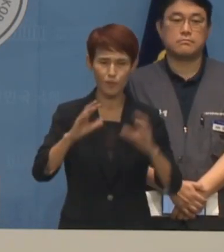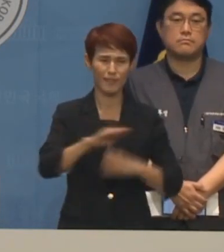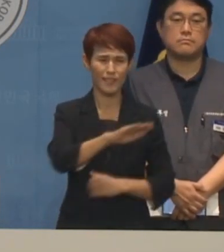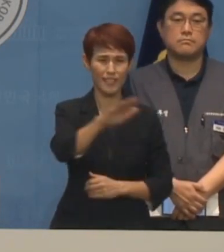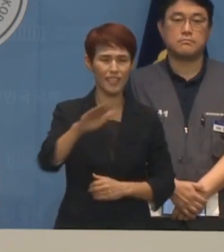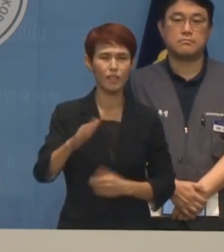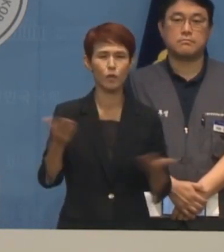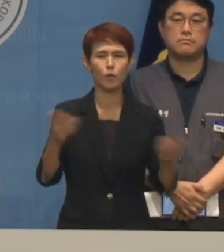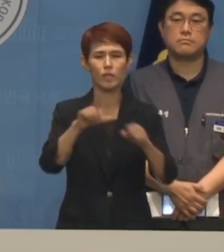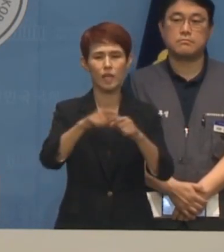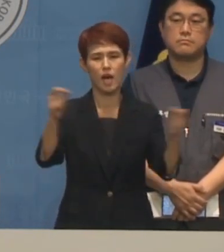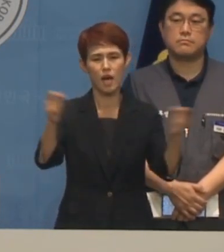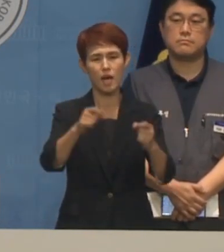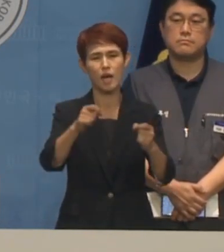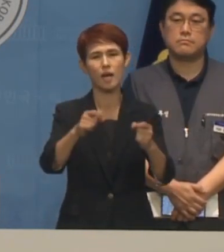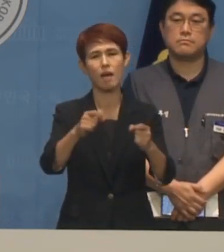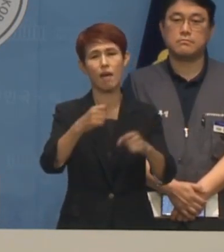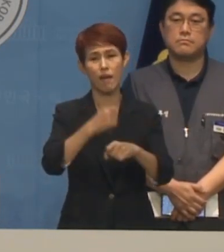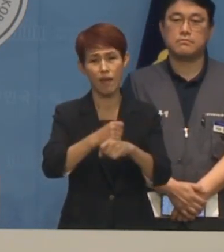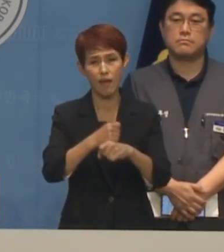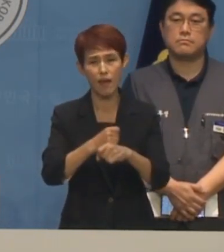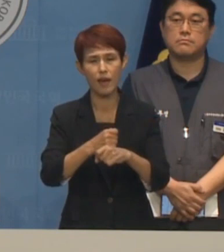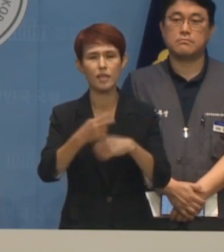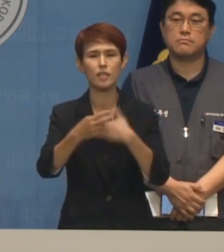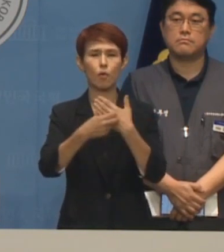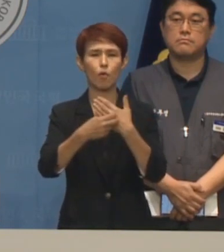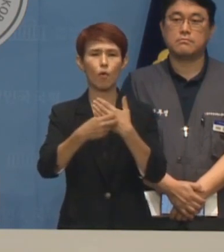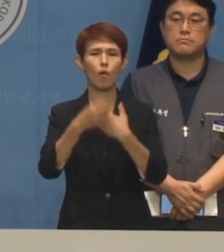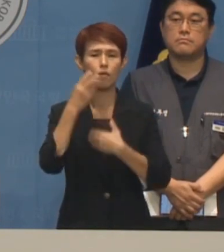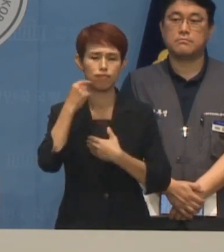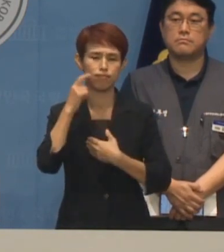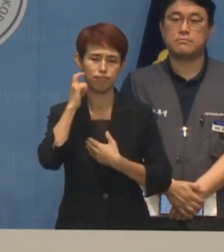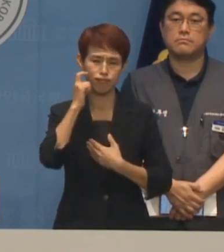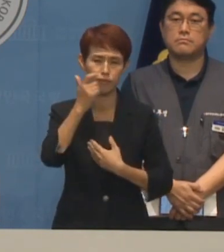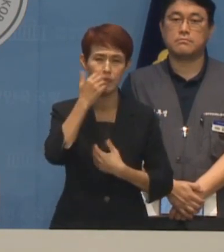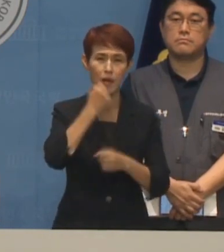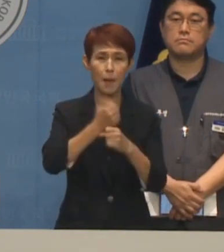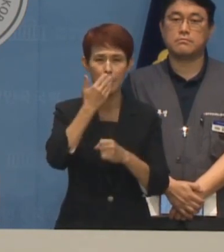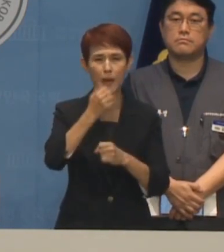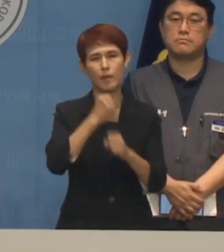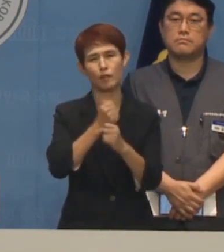국민들이 노동시간 단축을 통해 우리 의료체계를 지속적으로 유지할 수 있도록